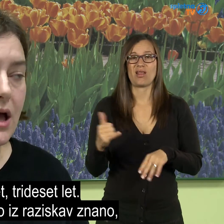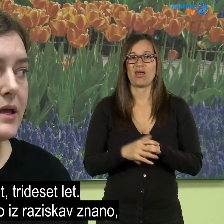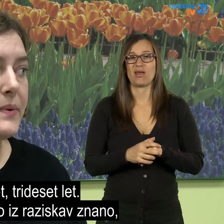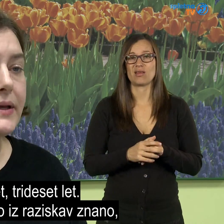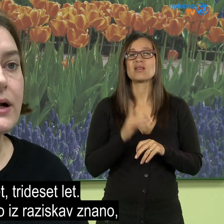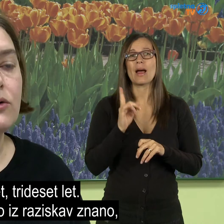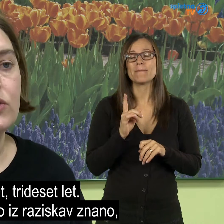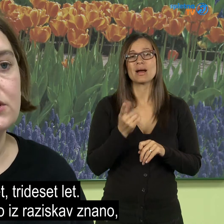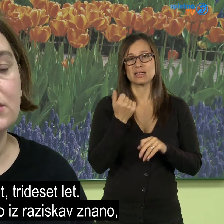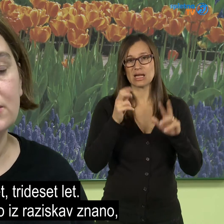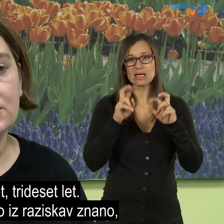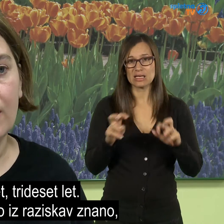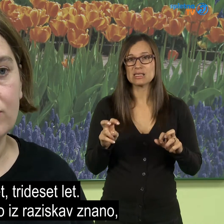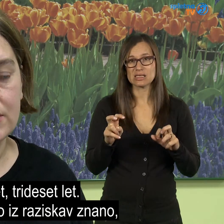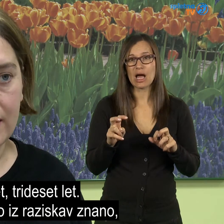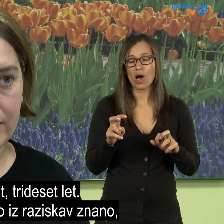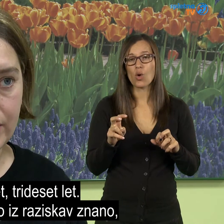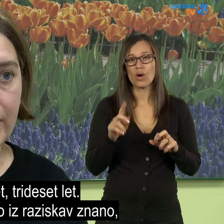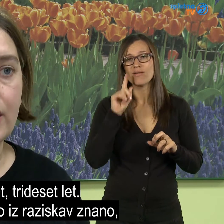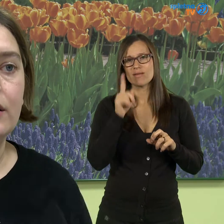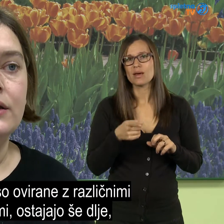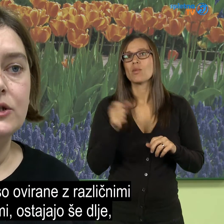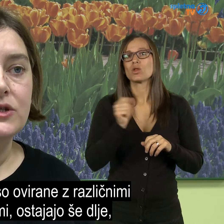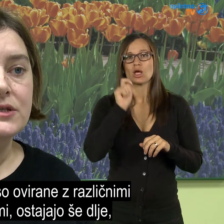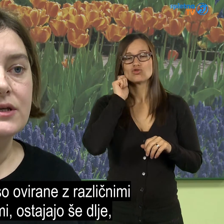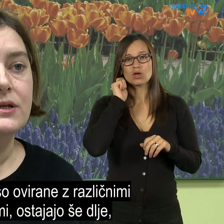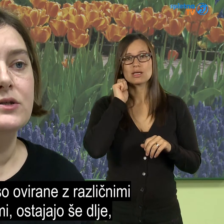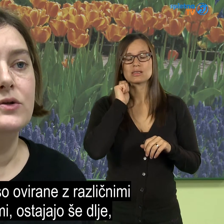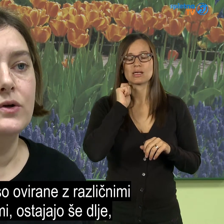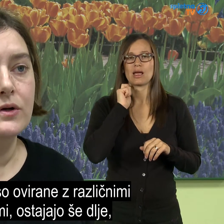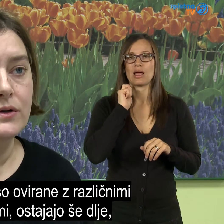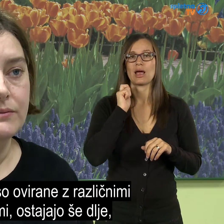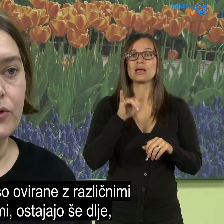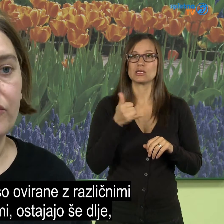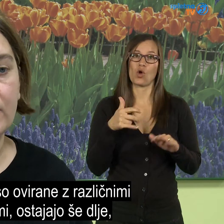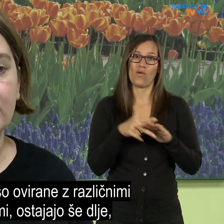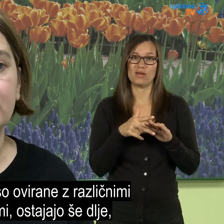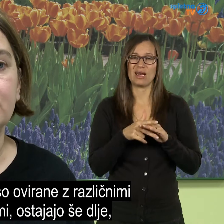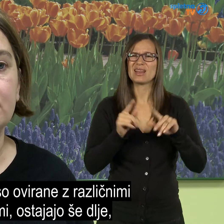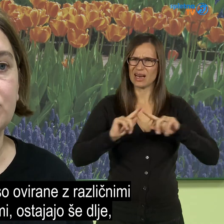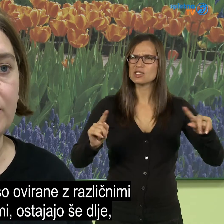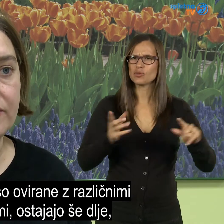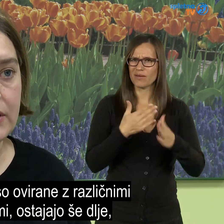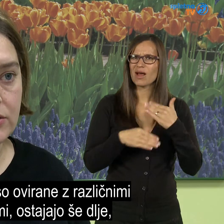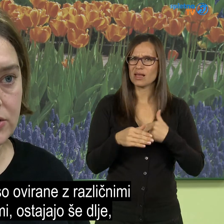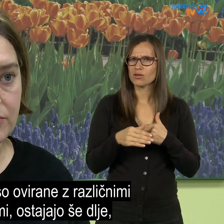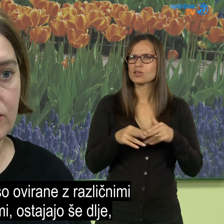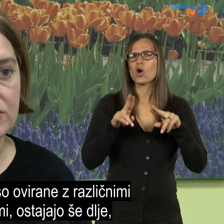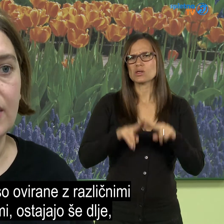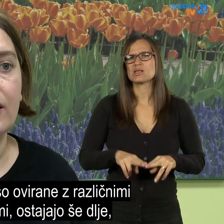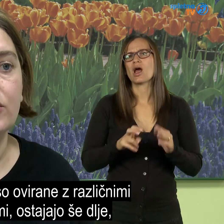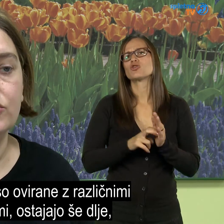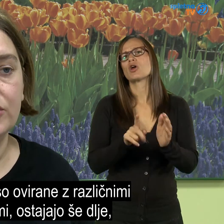let. Je pa nekako iz raziskav znano, da ženske, ki so ovirane z različnimi